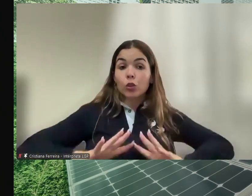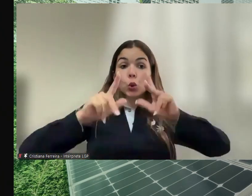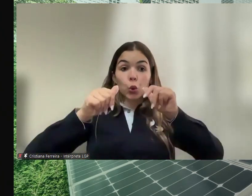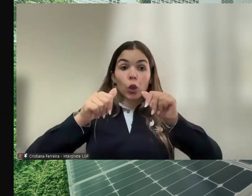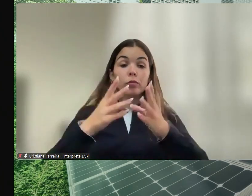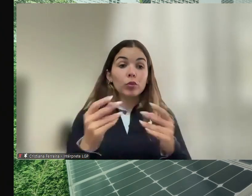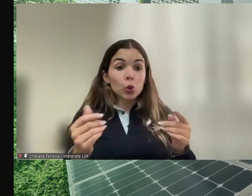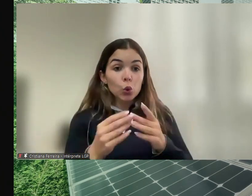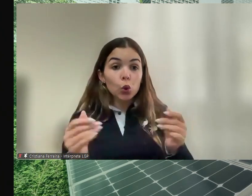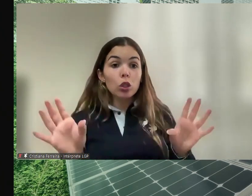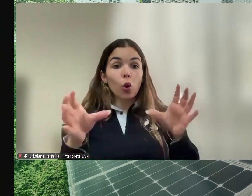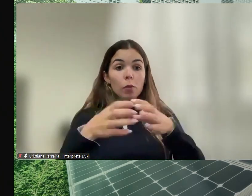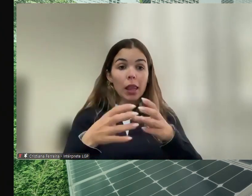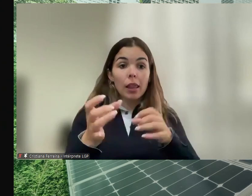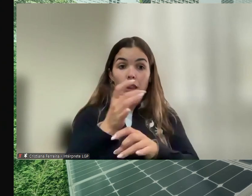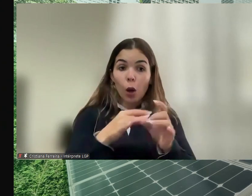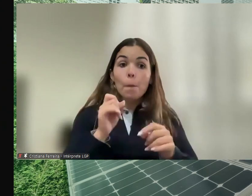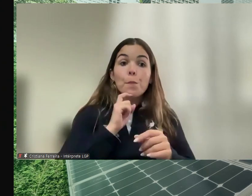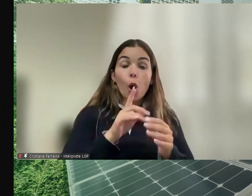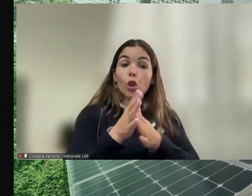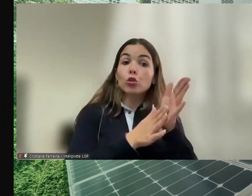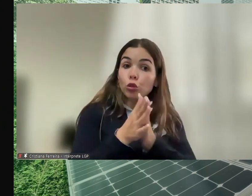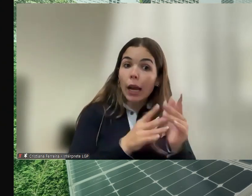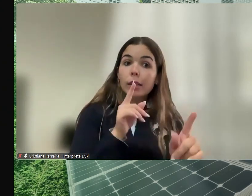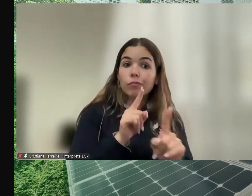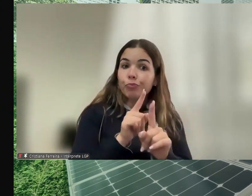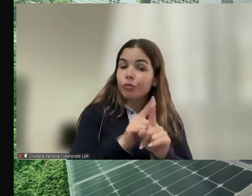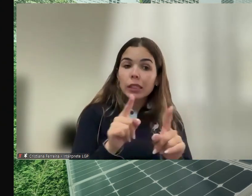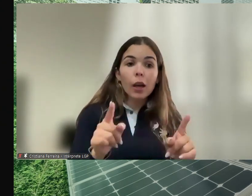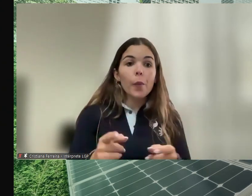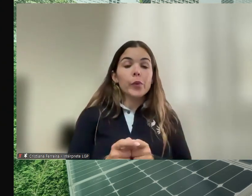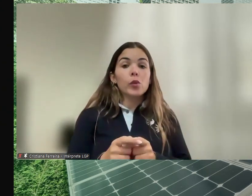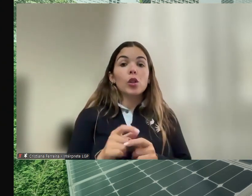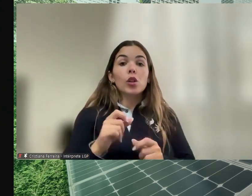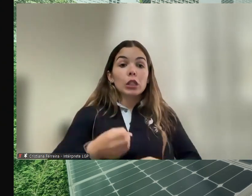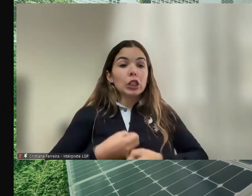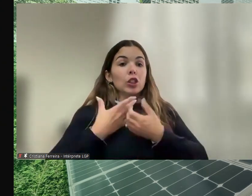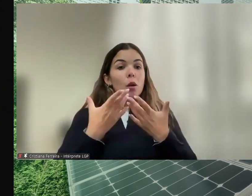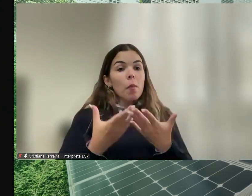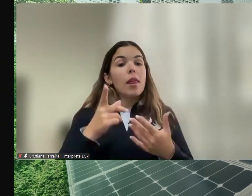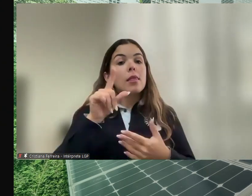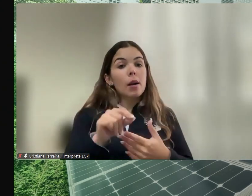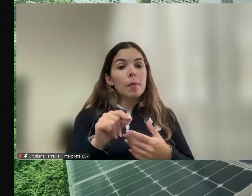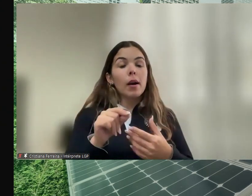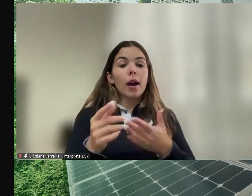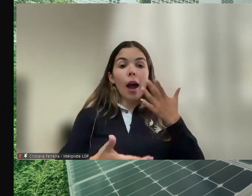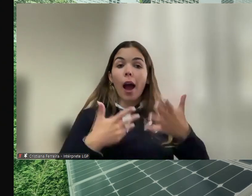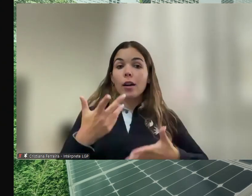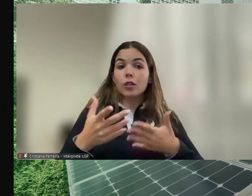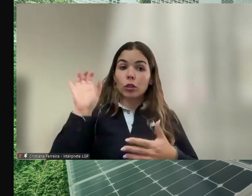que as comunidades europeias podem usar, e podem se inspirar e podem informar a ação climática a nível